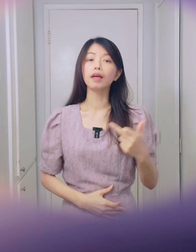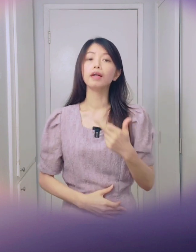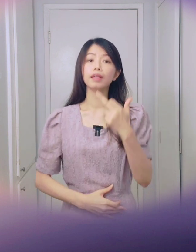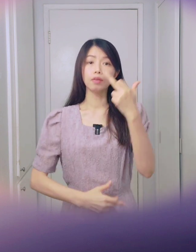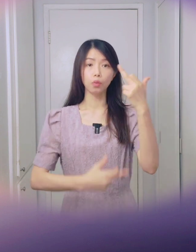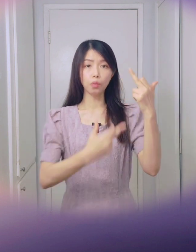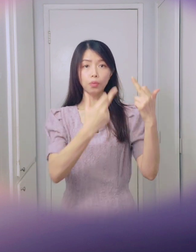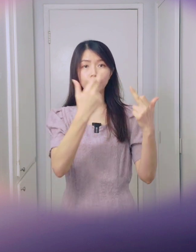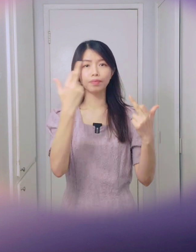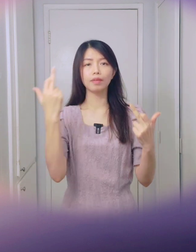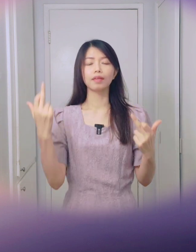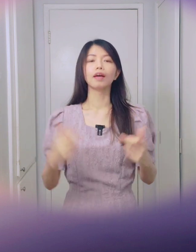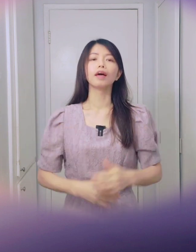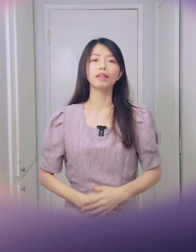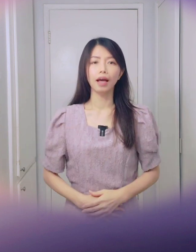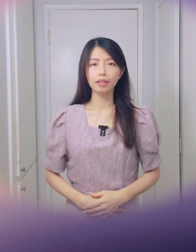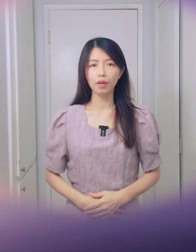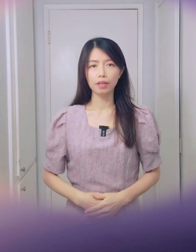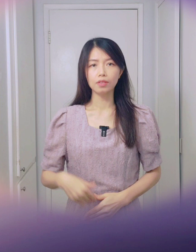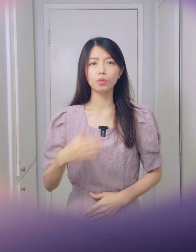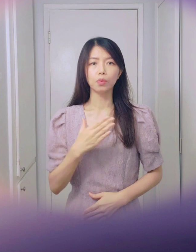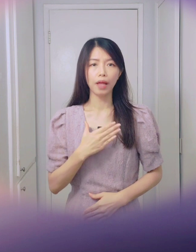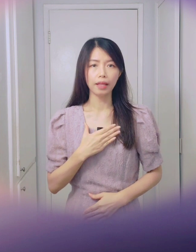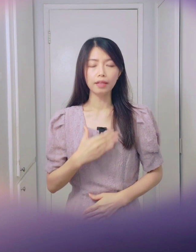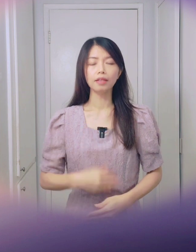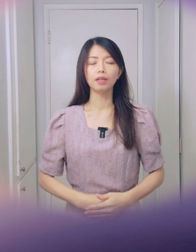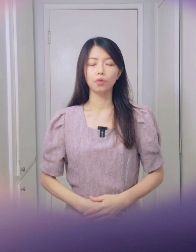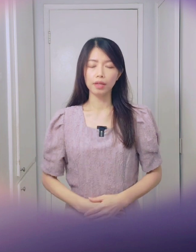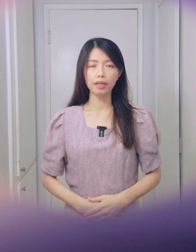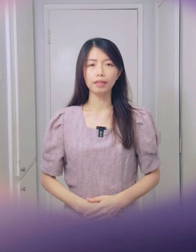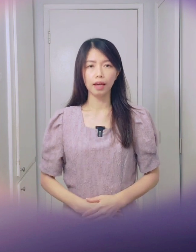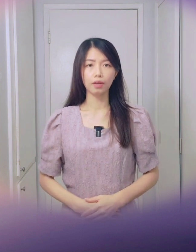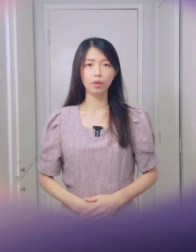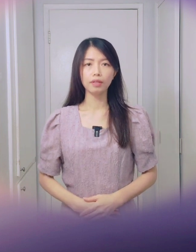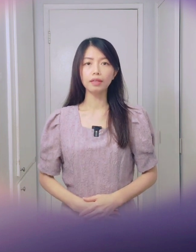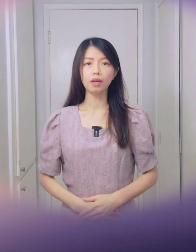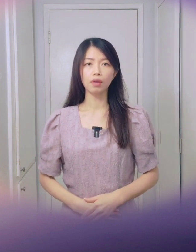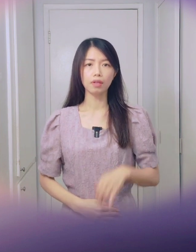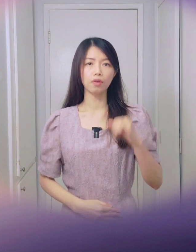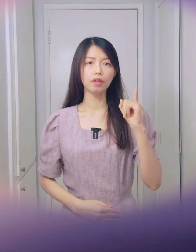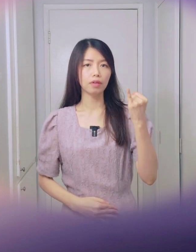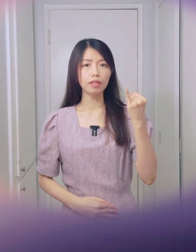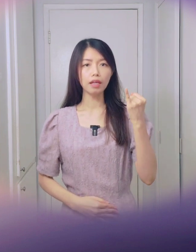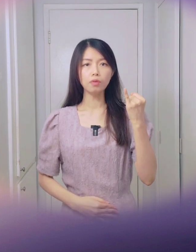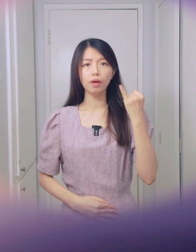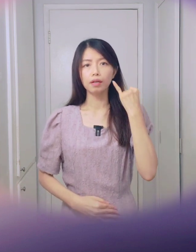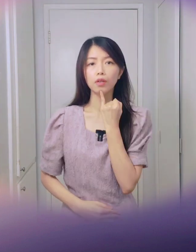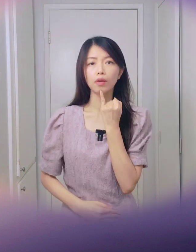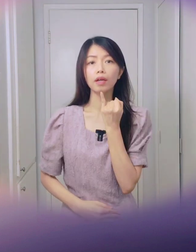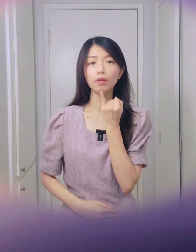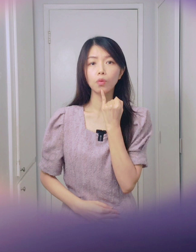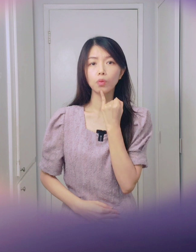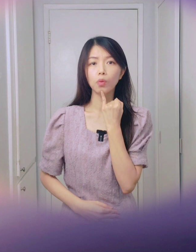험한 산도 나는 괜찮소. 나는 괜찮다. 괜찮다라고 하는 수어는 이